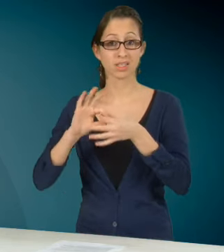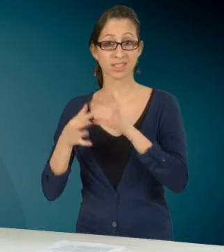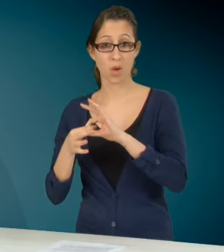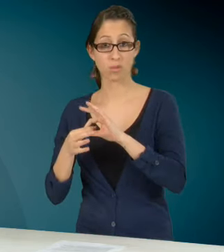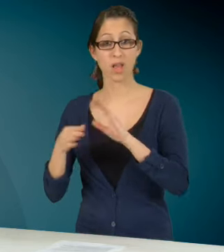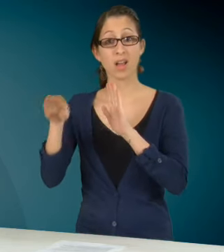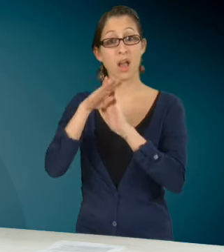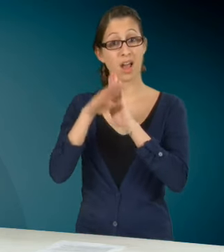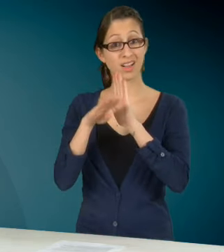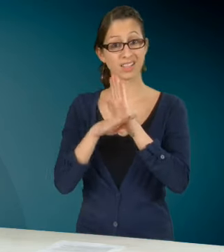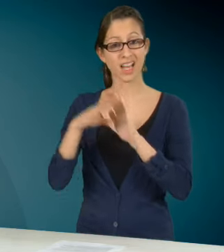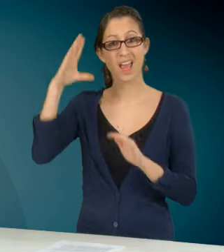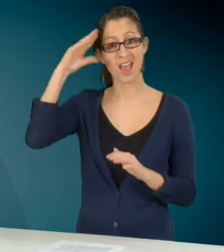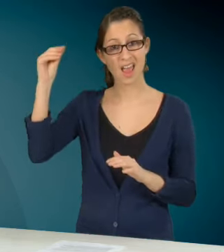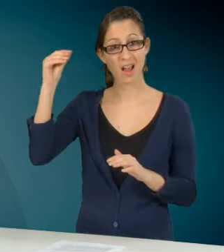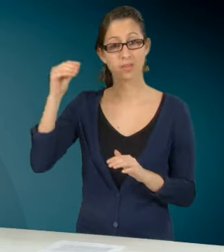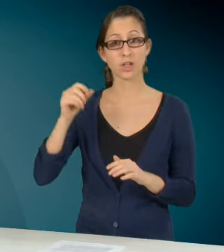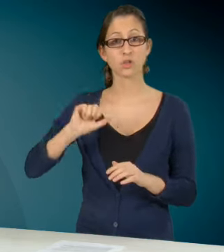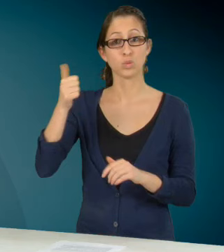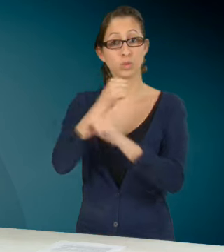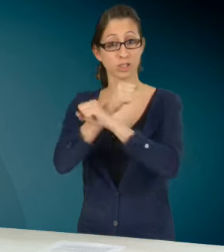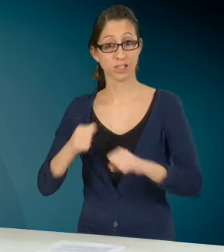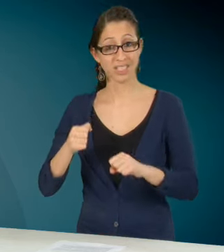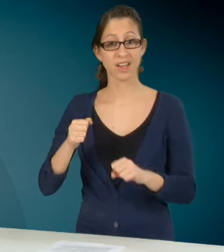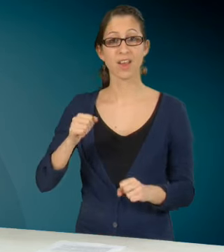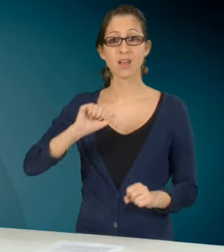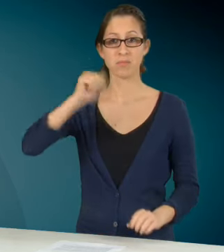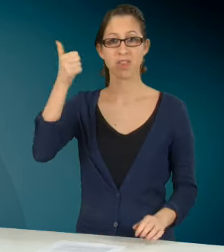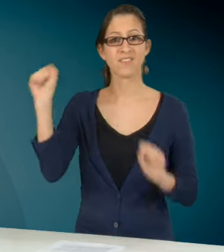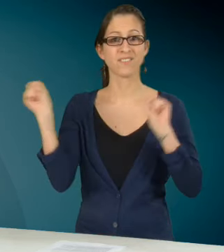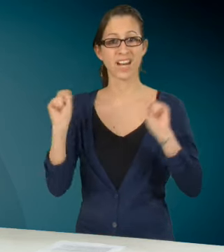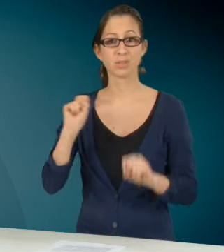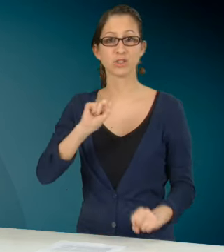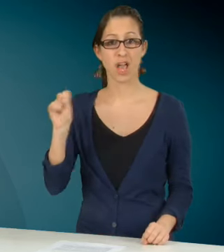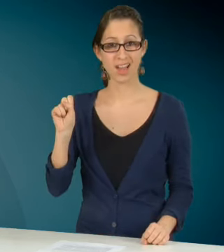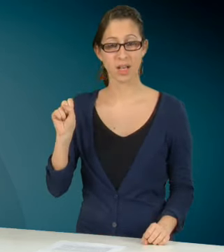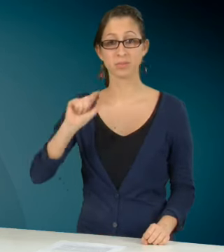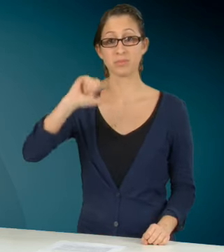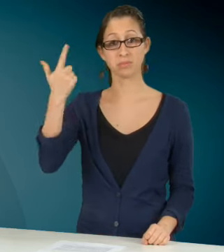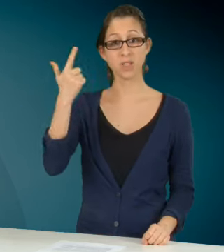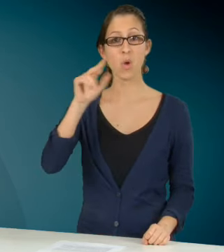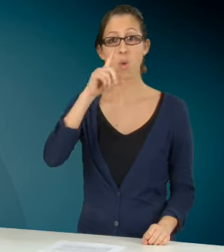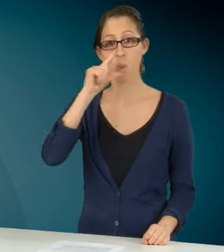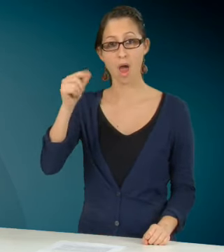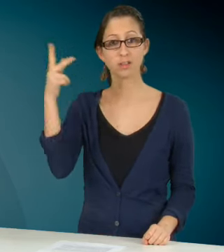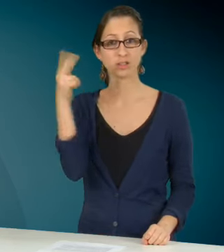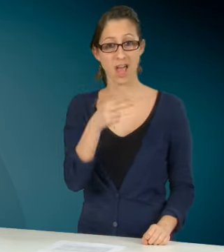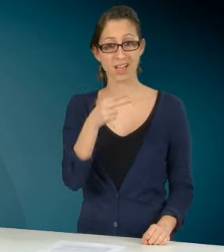rangliste der herren beim super-g erste rang philipp steiner zweite rang roland